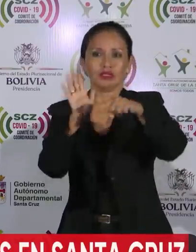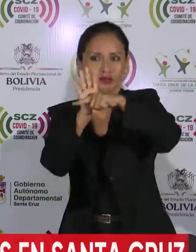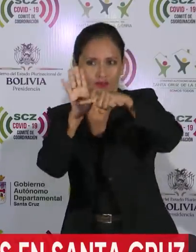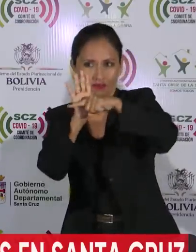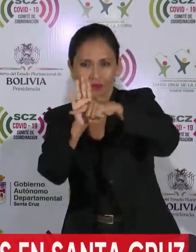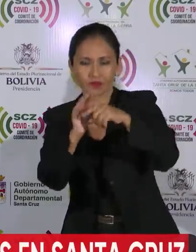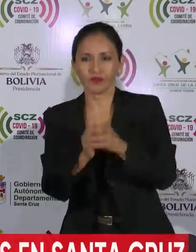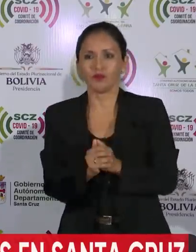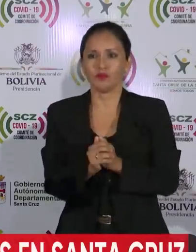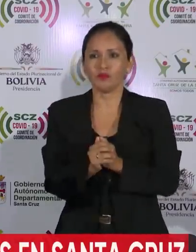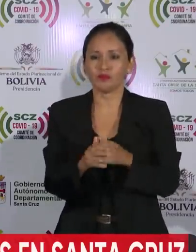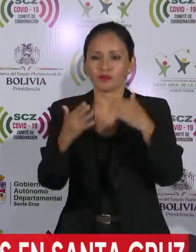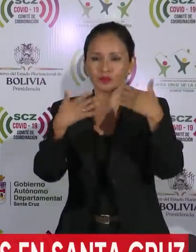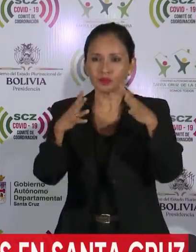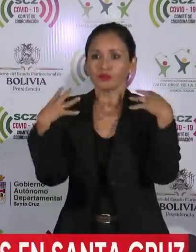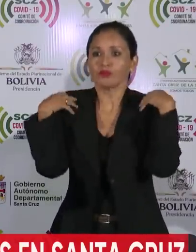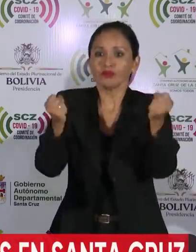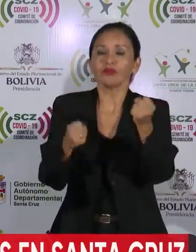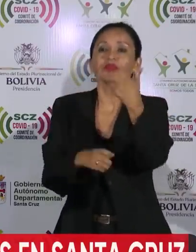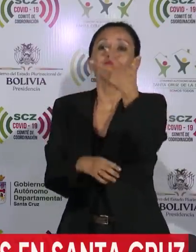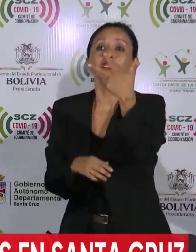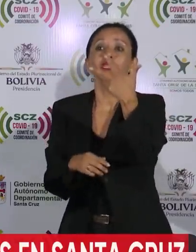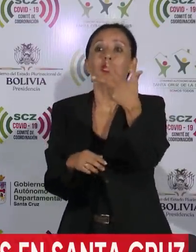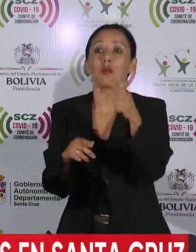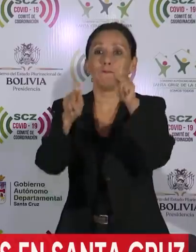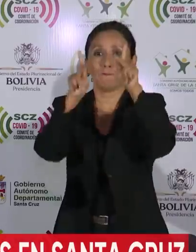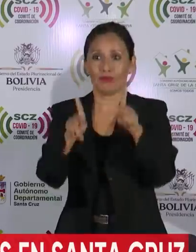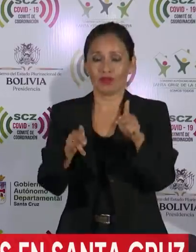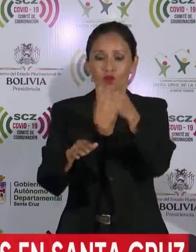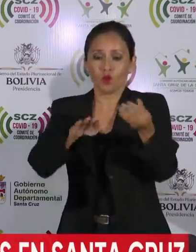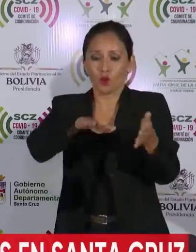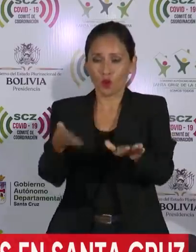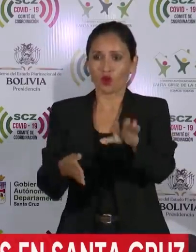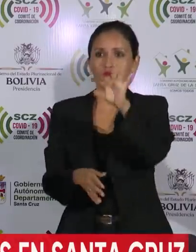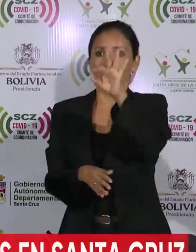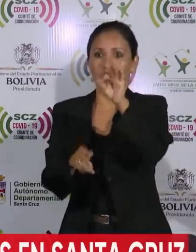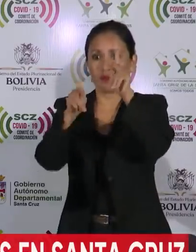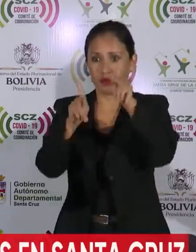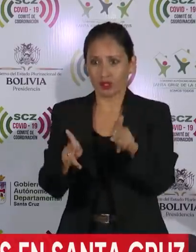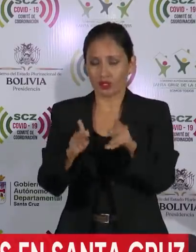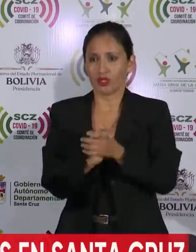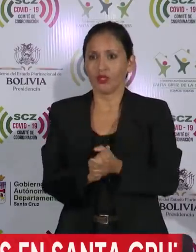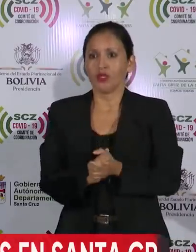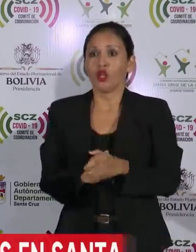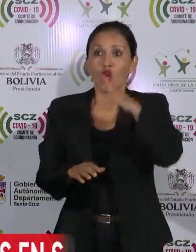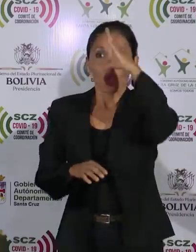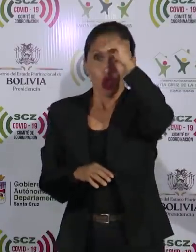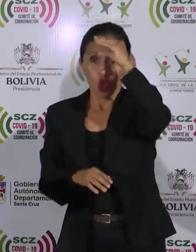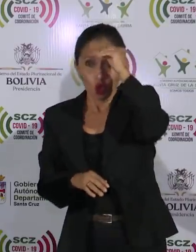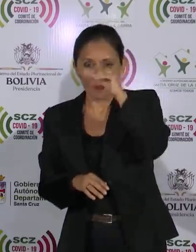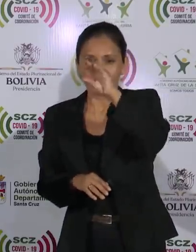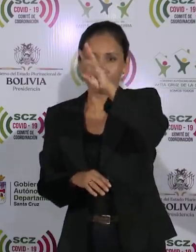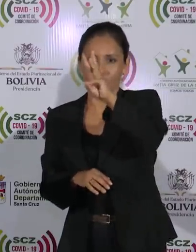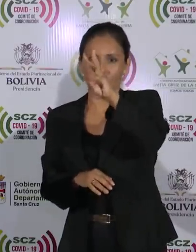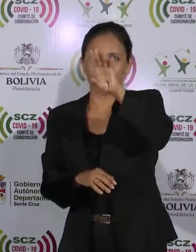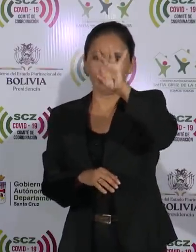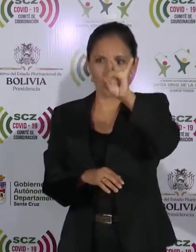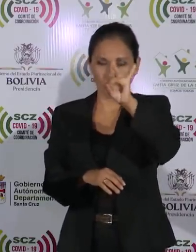negativos. Se han recuperado 3 pacientes y los fallecidos son 9. Masculinos